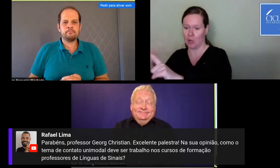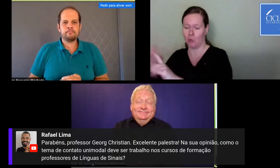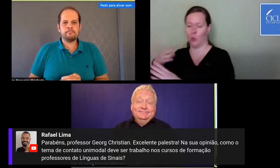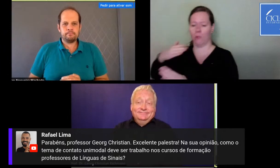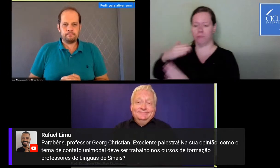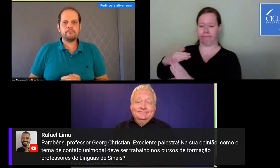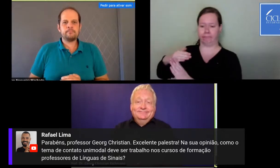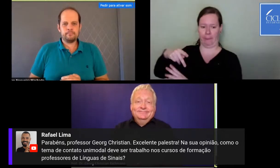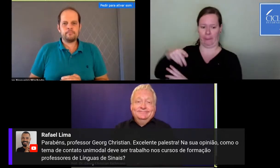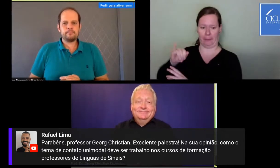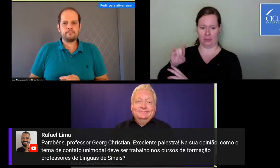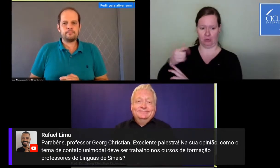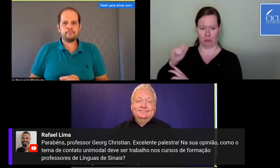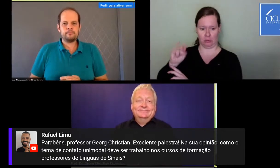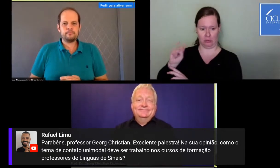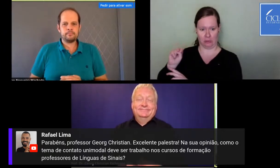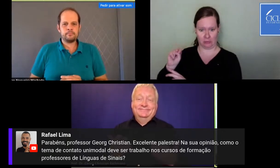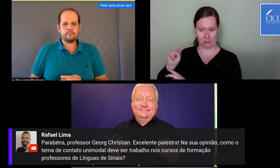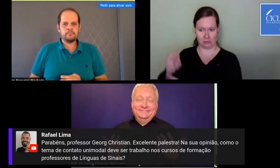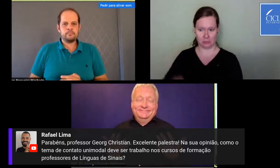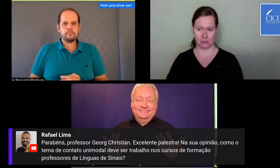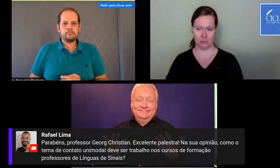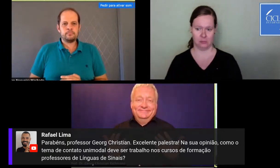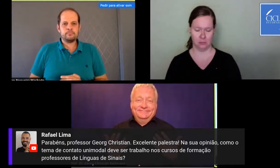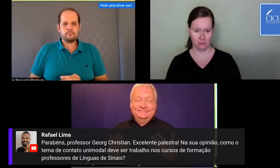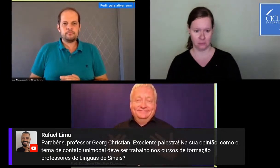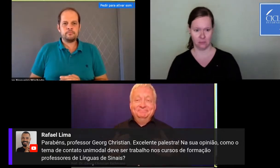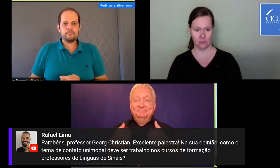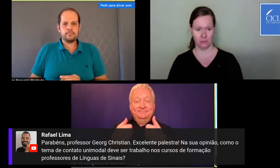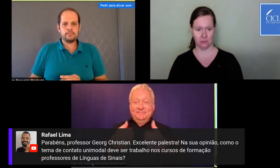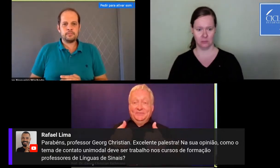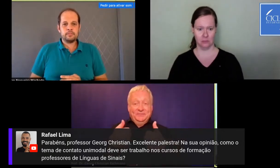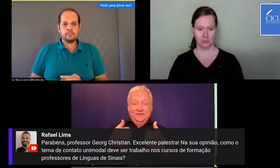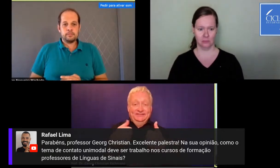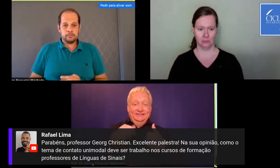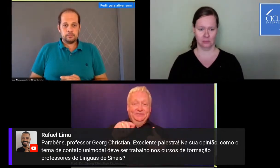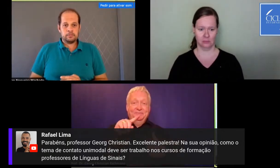mais definido. Será que os sistemas internacionais vêm daí?